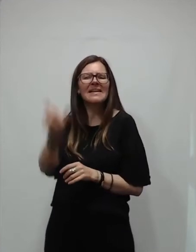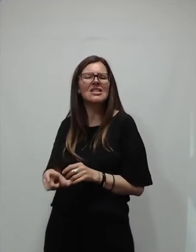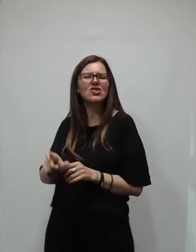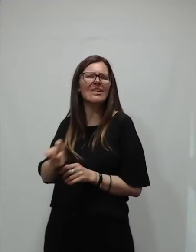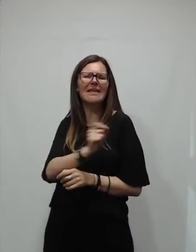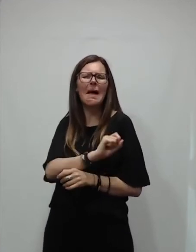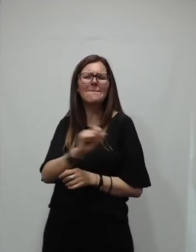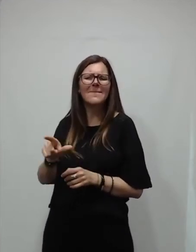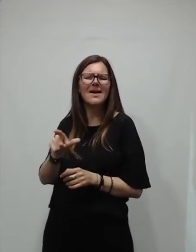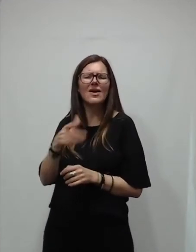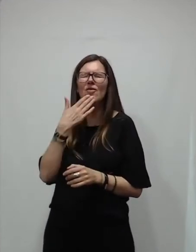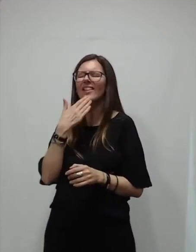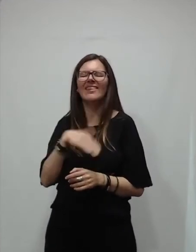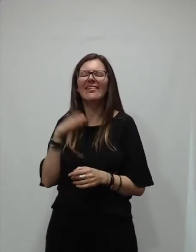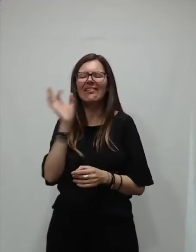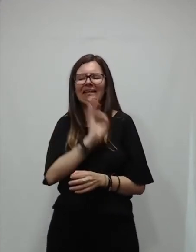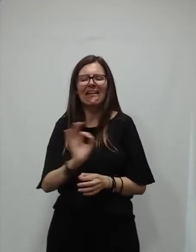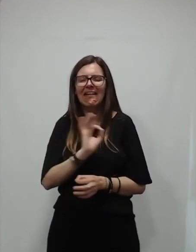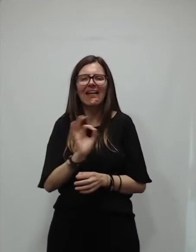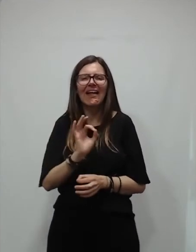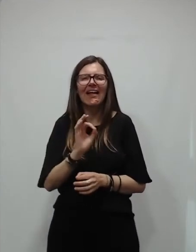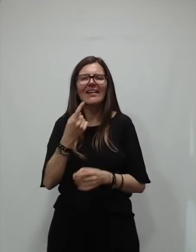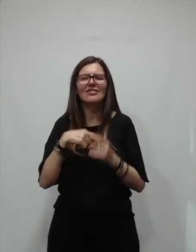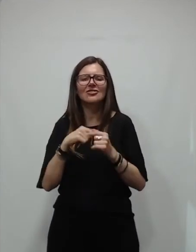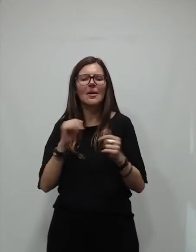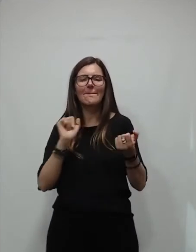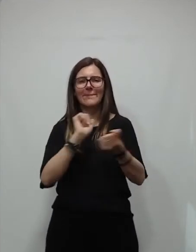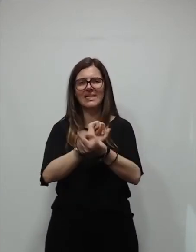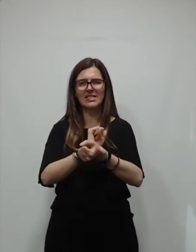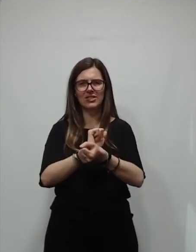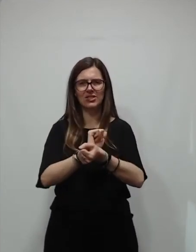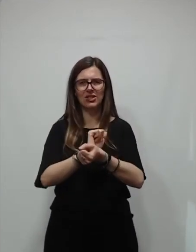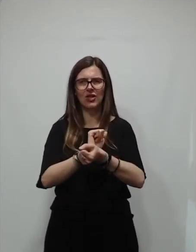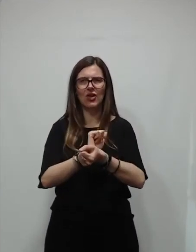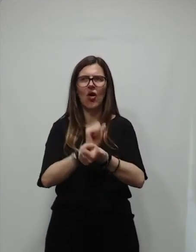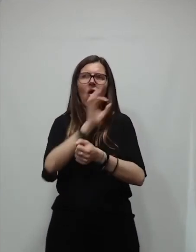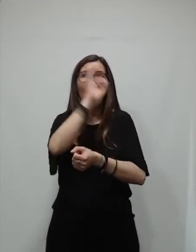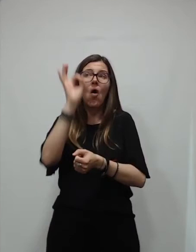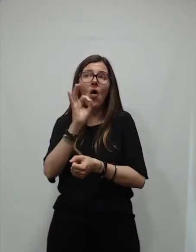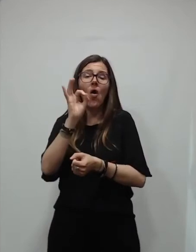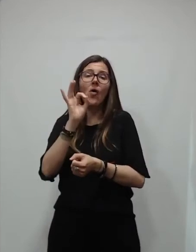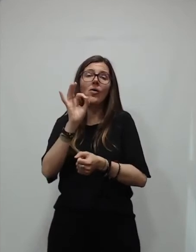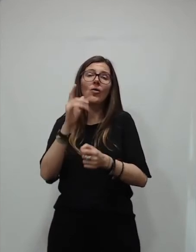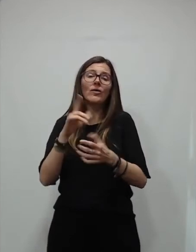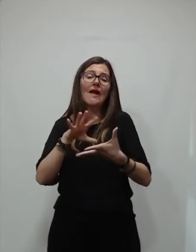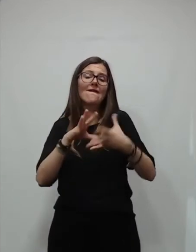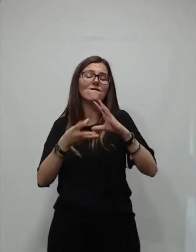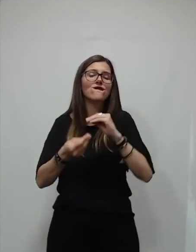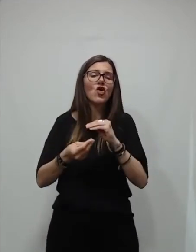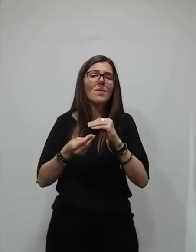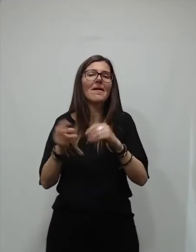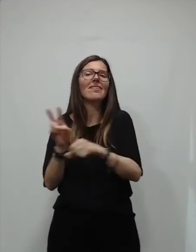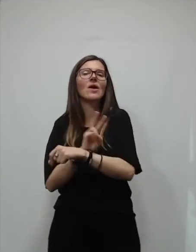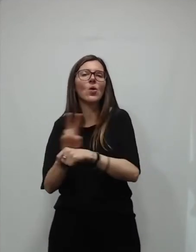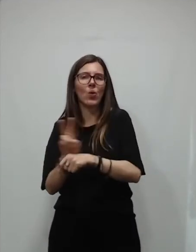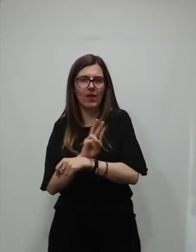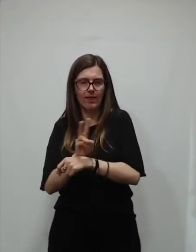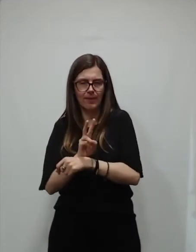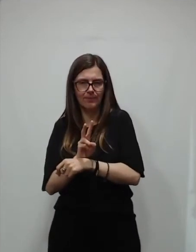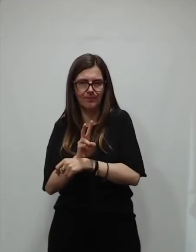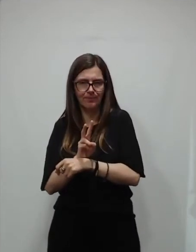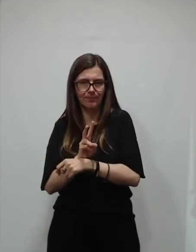conducta y por eso la consecuencia es la medida de seguridad y no la pena. Pero en realidad, como dicen los autores, es una estafa de etiquetas, es una